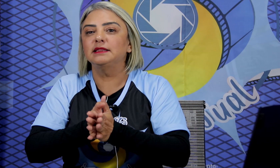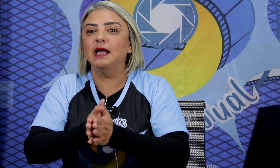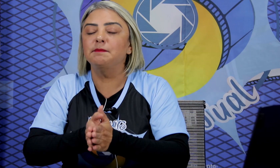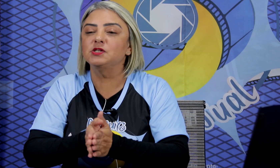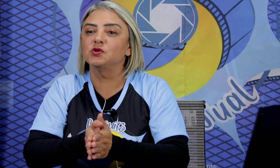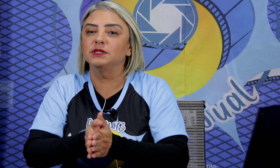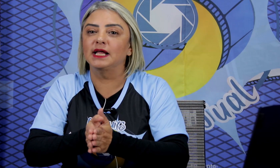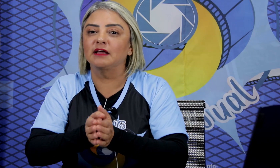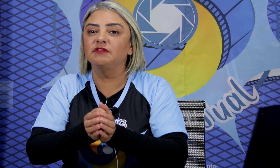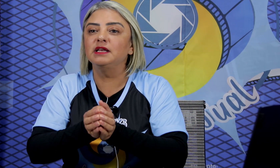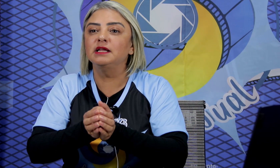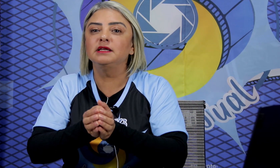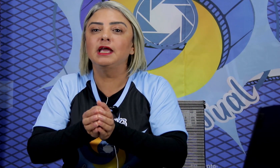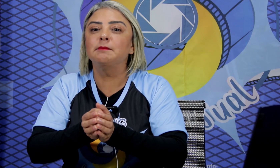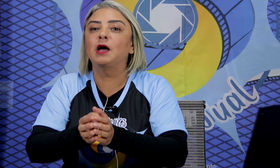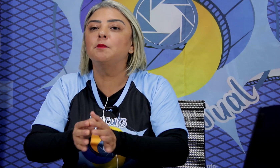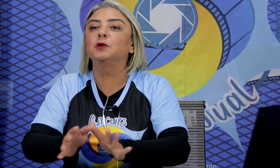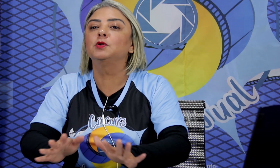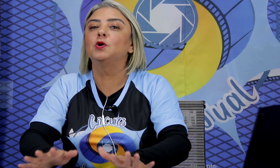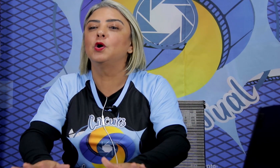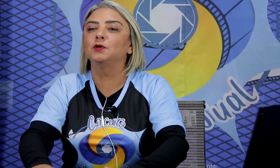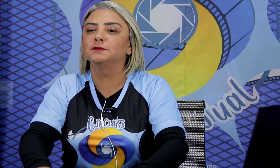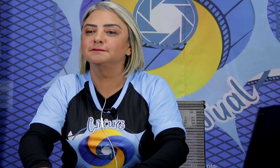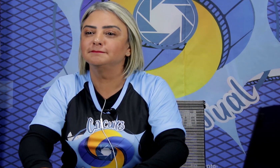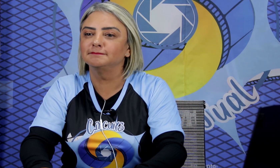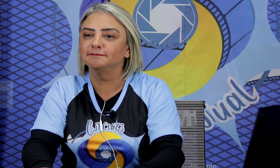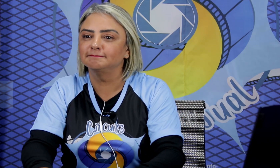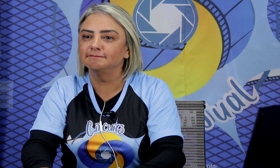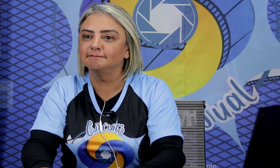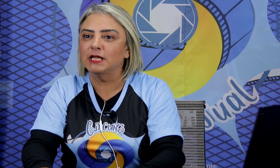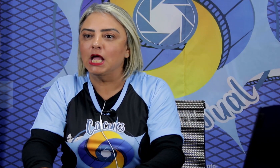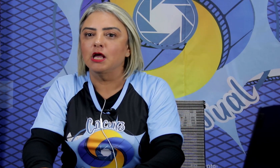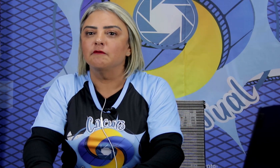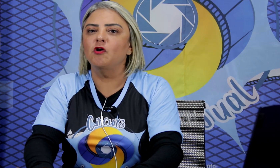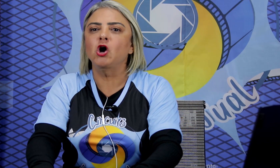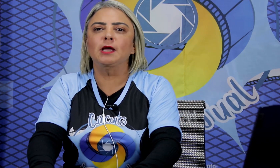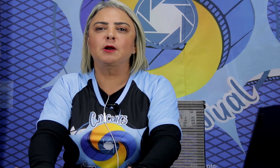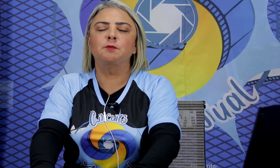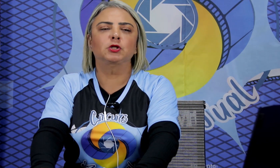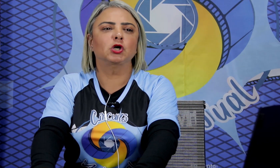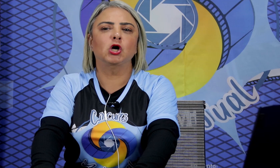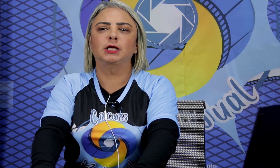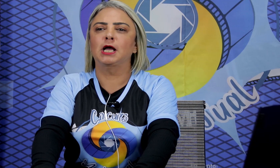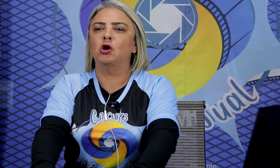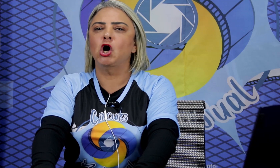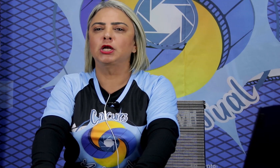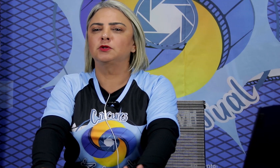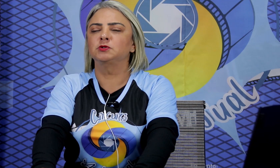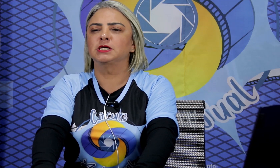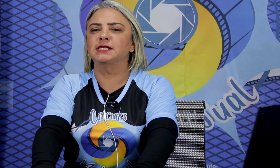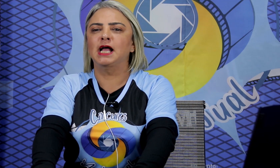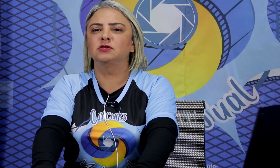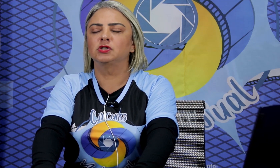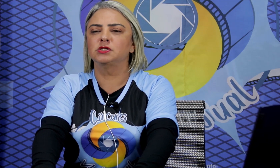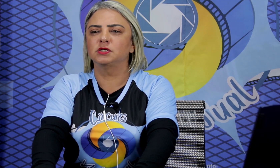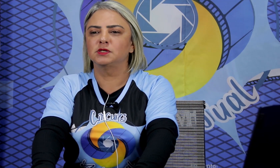a pessoa dar na veneta e quebrar o protocolo. Vou quebrar o protocolo aqui agora, tô muito cansada, não sei o que, não sei o que, não sei o que.